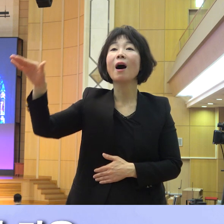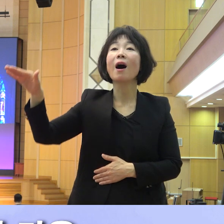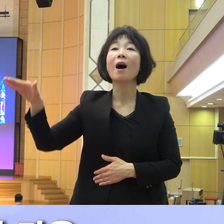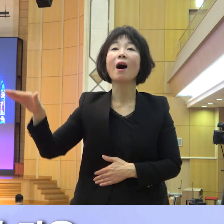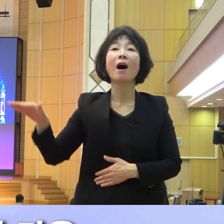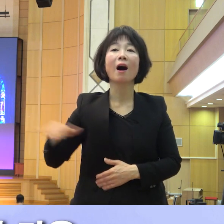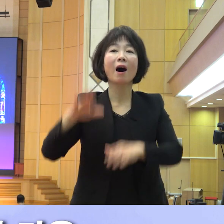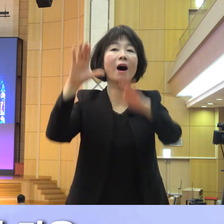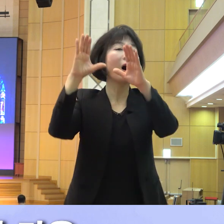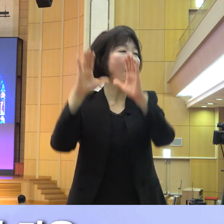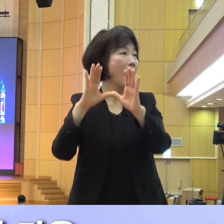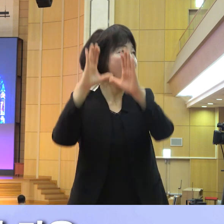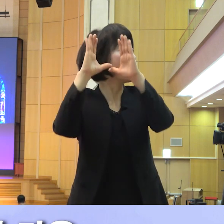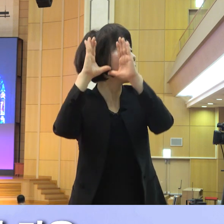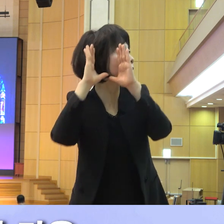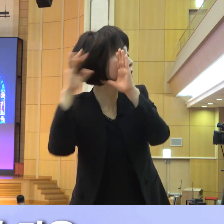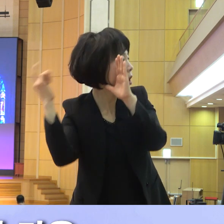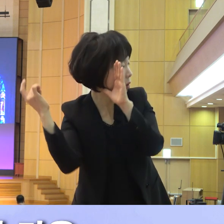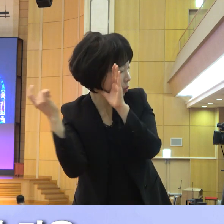네가